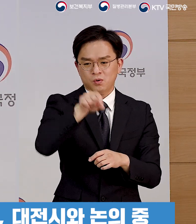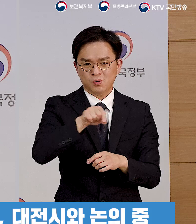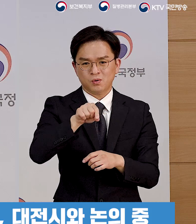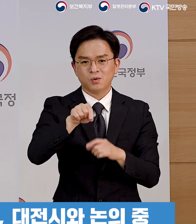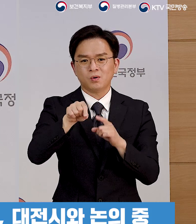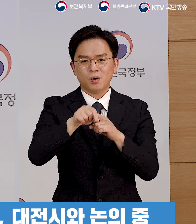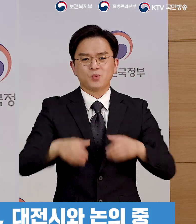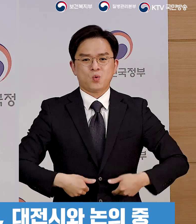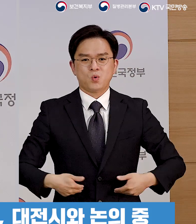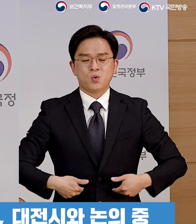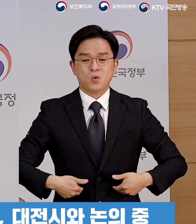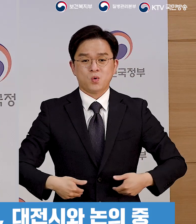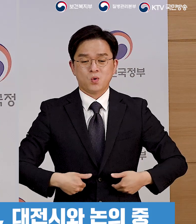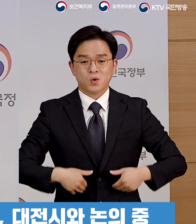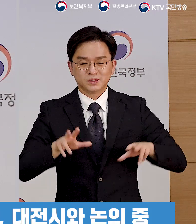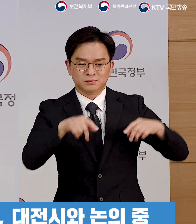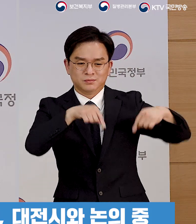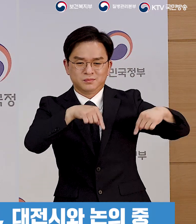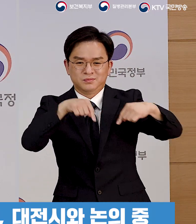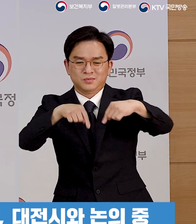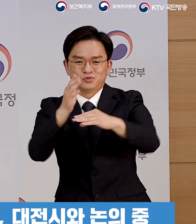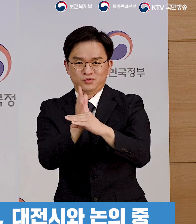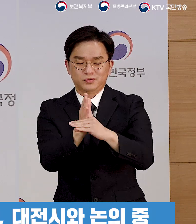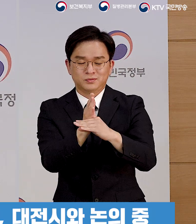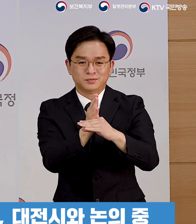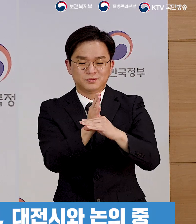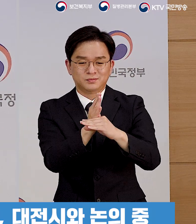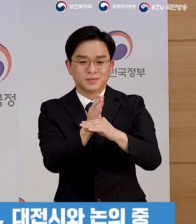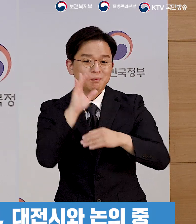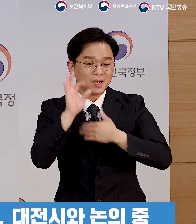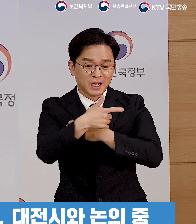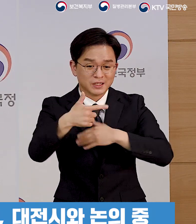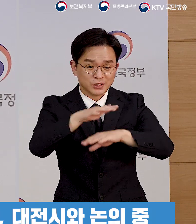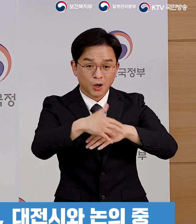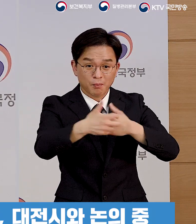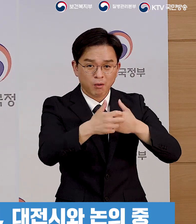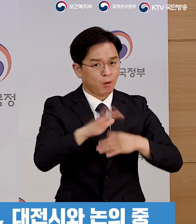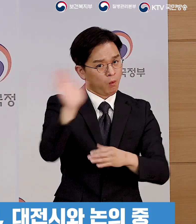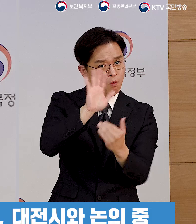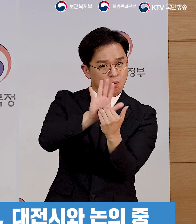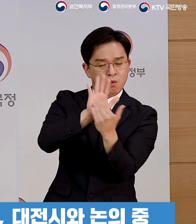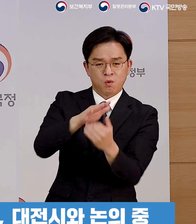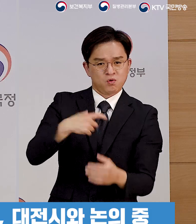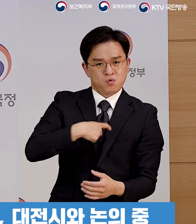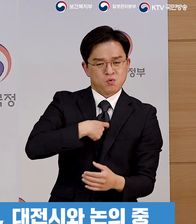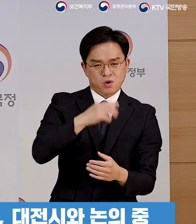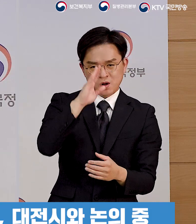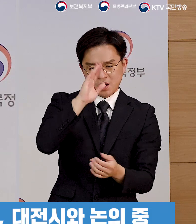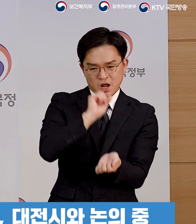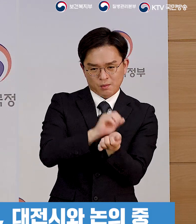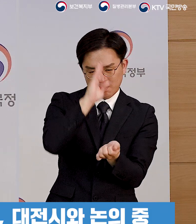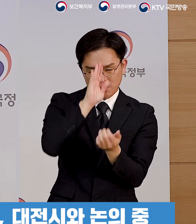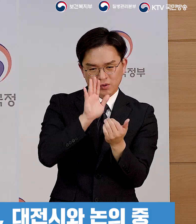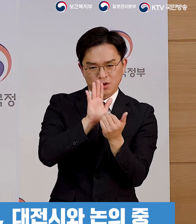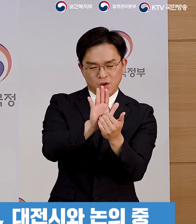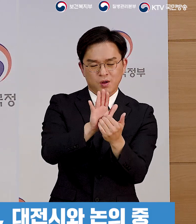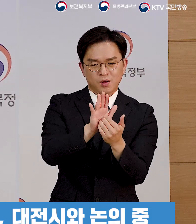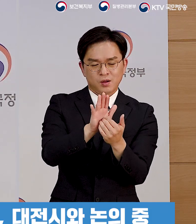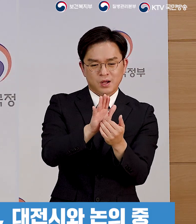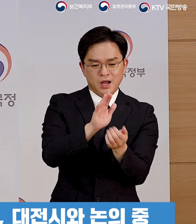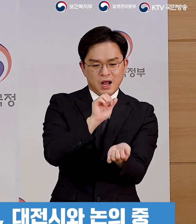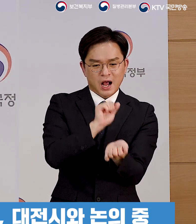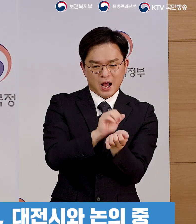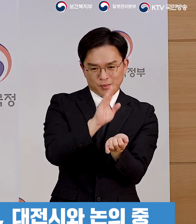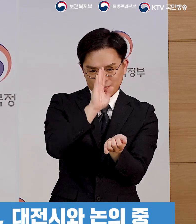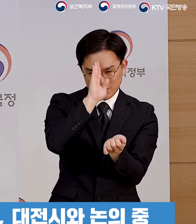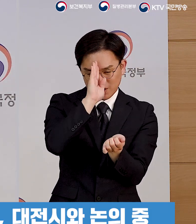있고, 대전에서 감염병 전담병원이 확보가 되지 않는다 하더라도 인근 충청권에서 충분하게 지금 이제 치료를 할